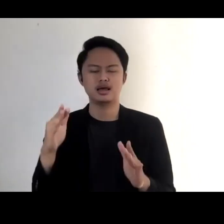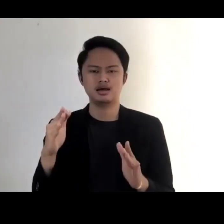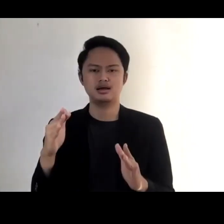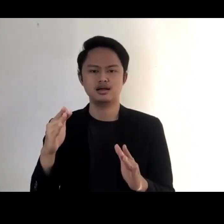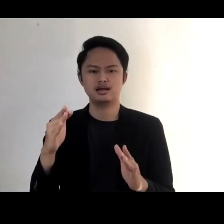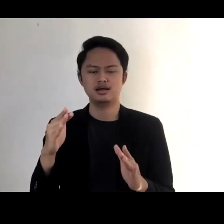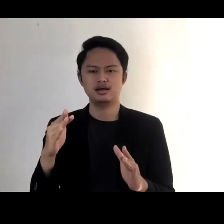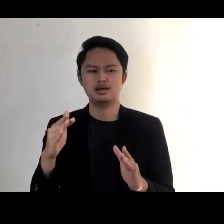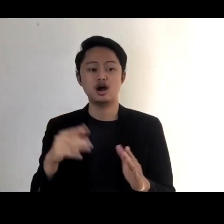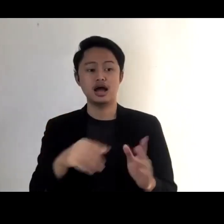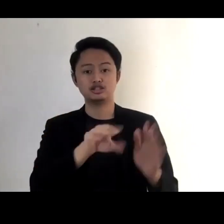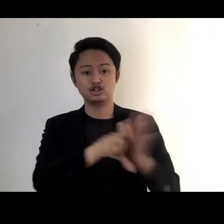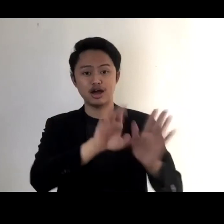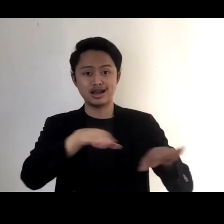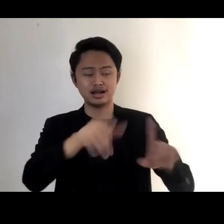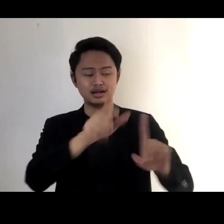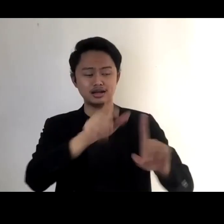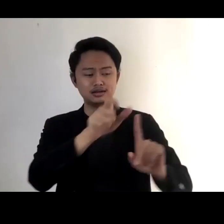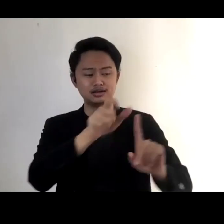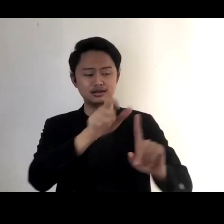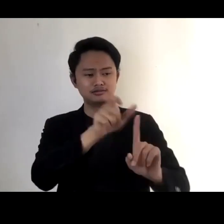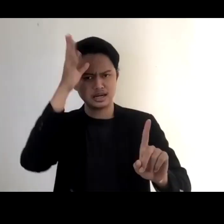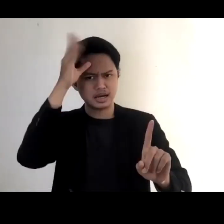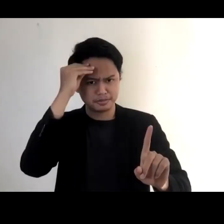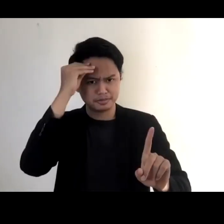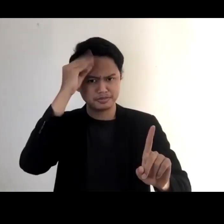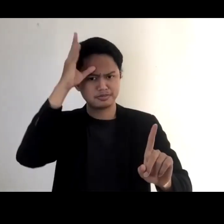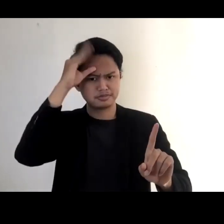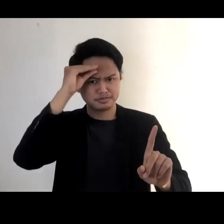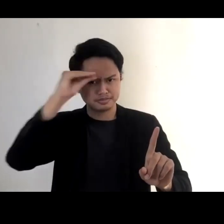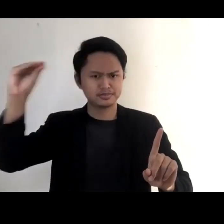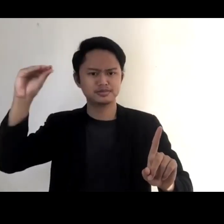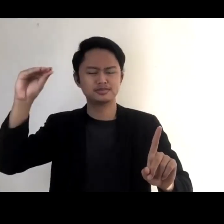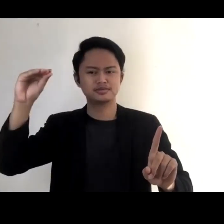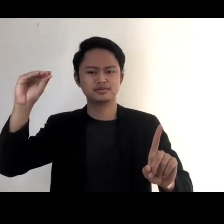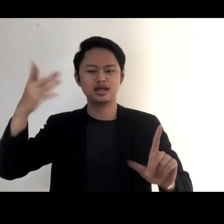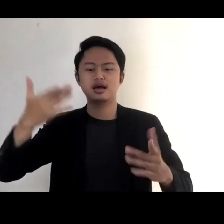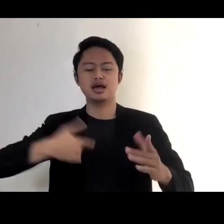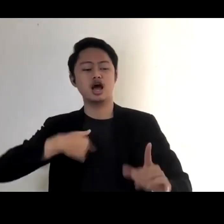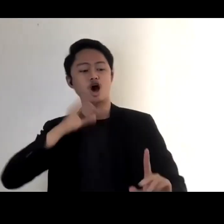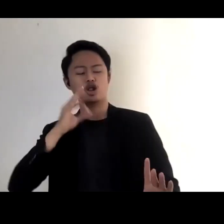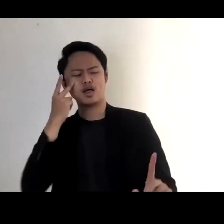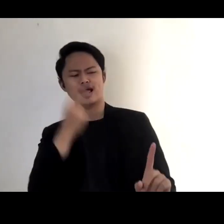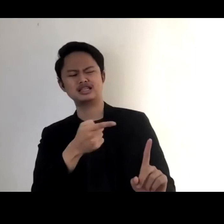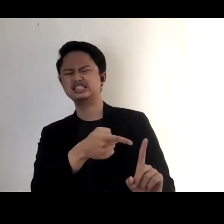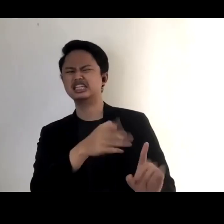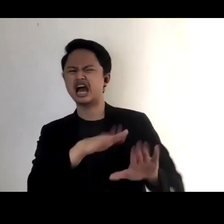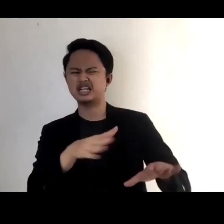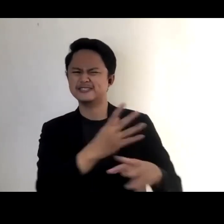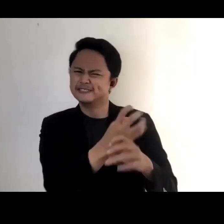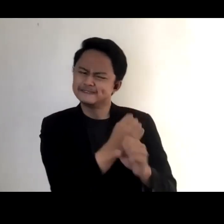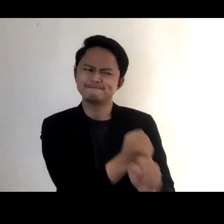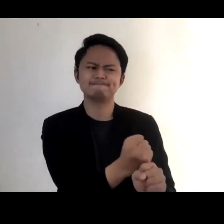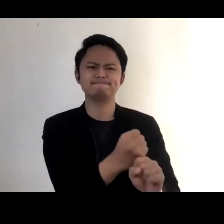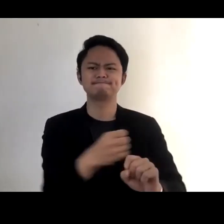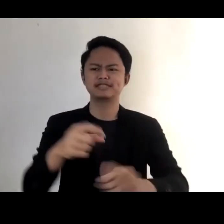ini? Karena memang ada orang tua yang karena gemes ya, anak-anaknya mendapat tugas